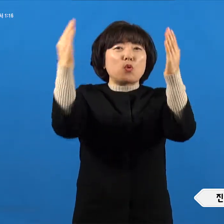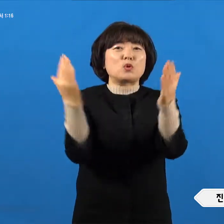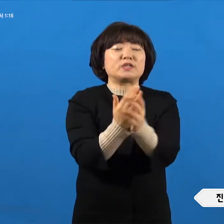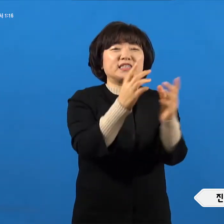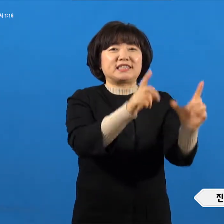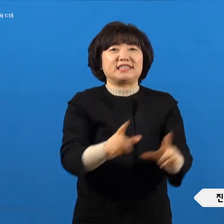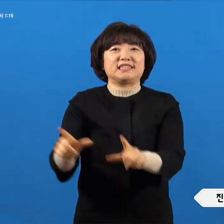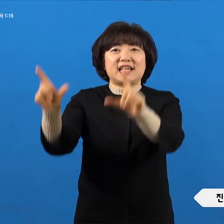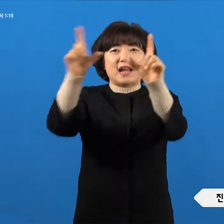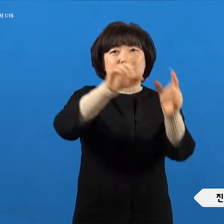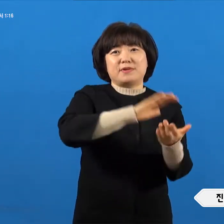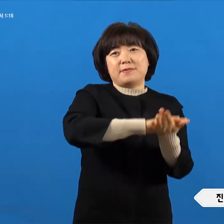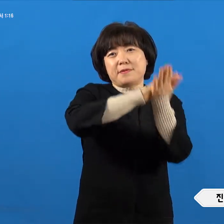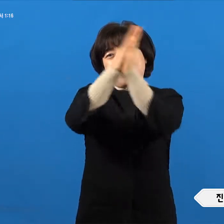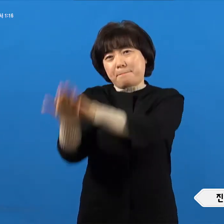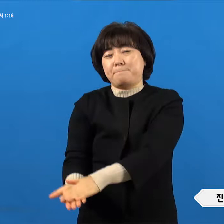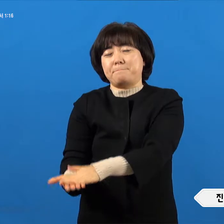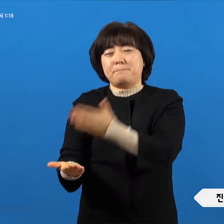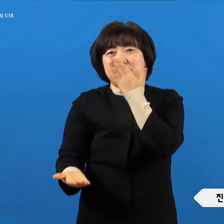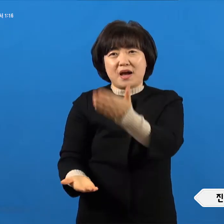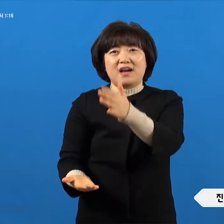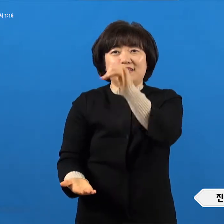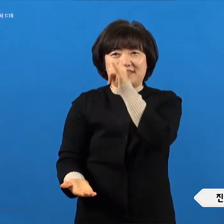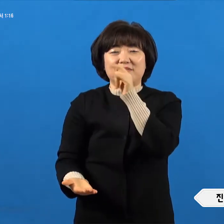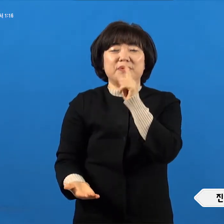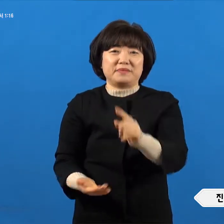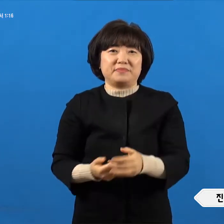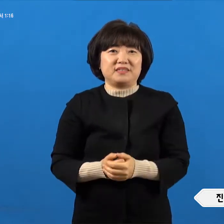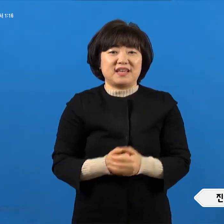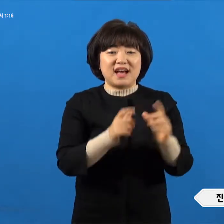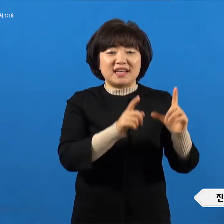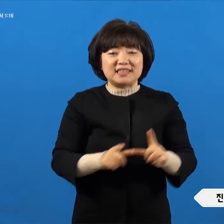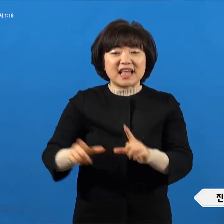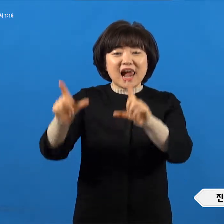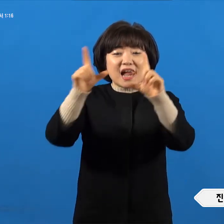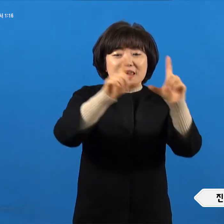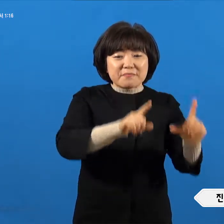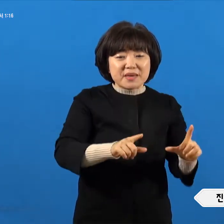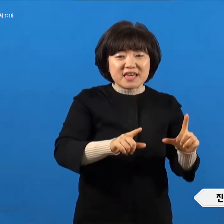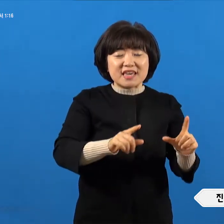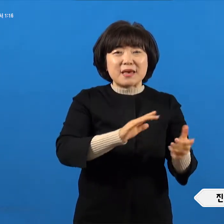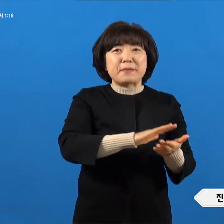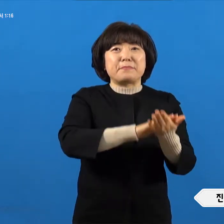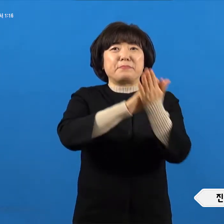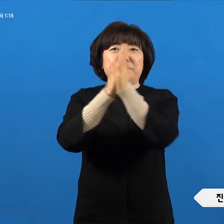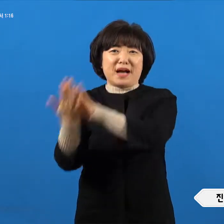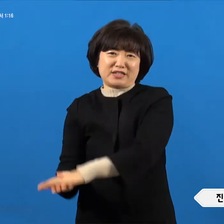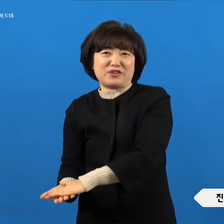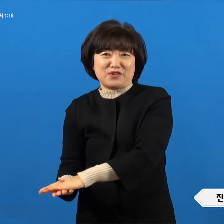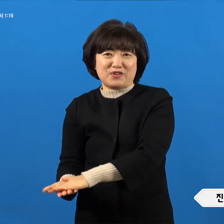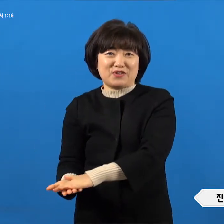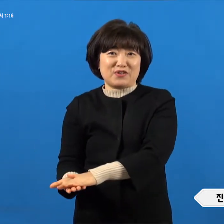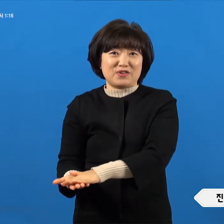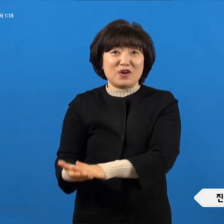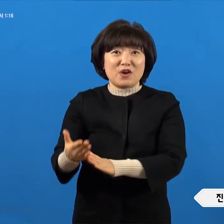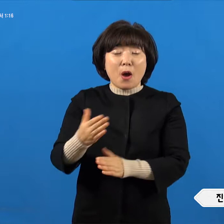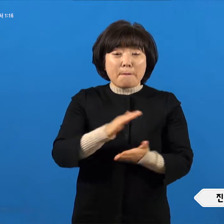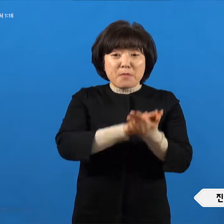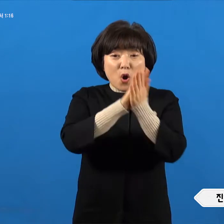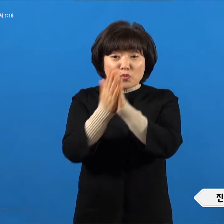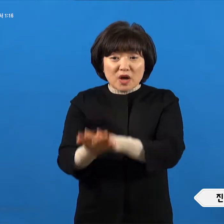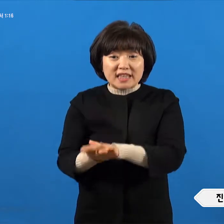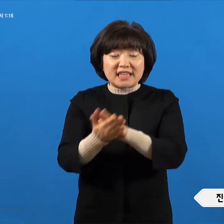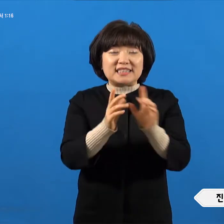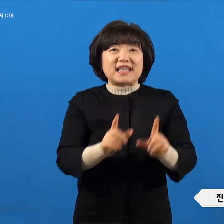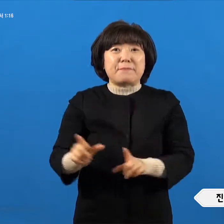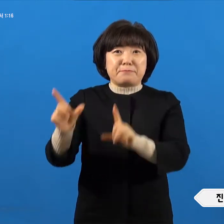변화시킨다고 성경은 말씀하고 있습니다. 삶이 바뀌는 것, life transformed, 변화된 삶,